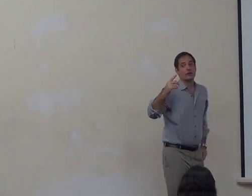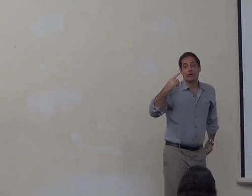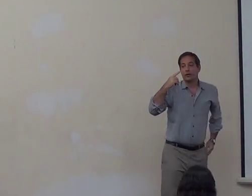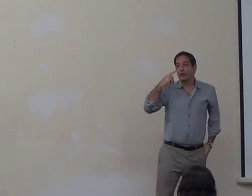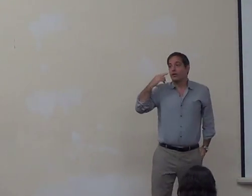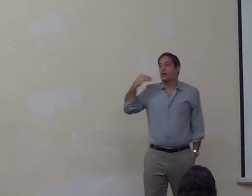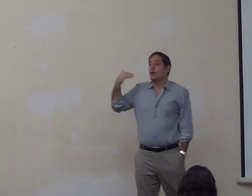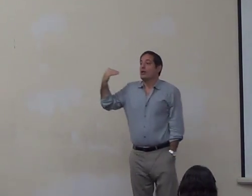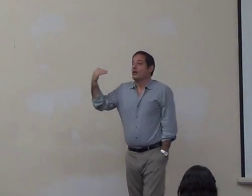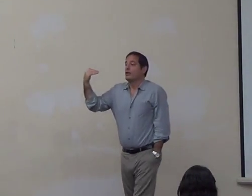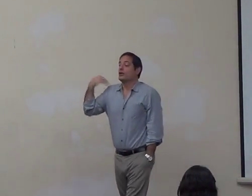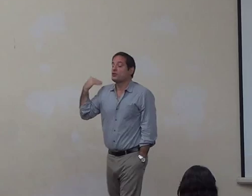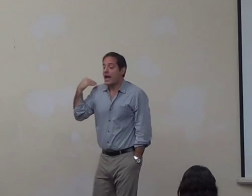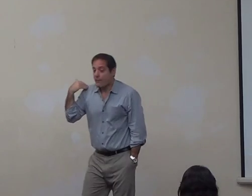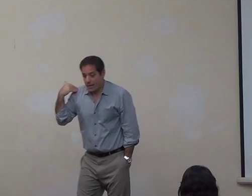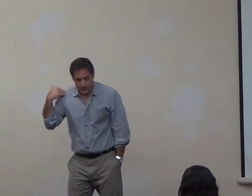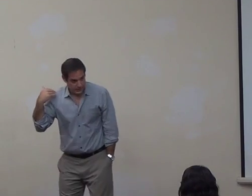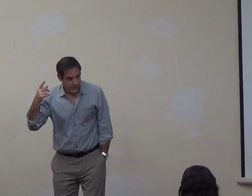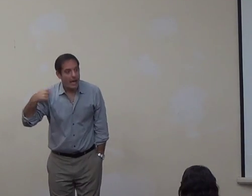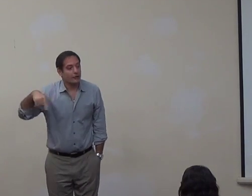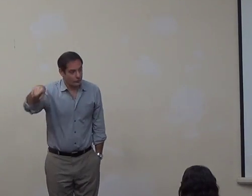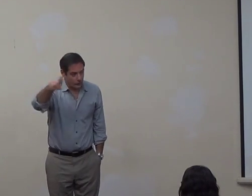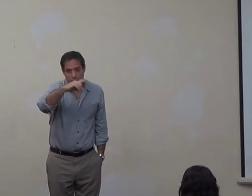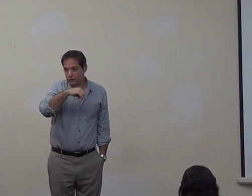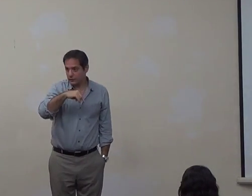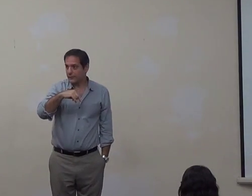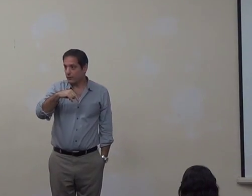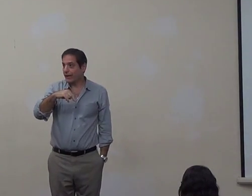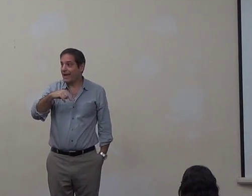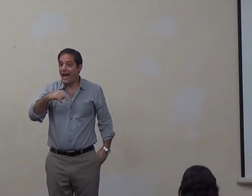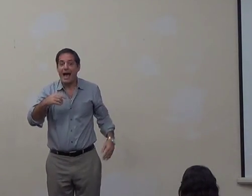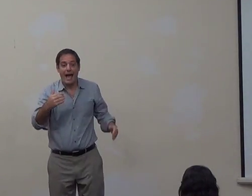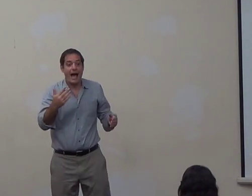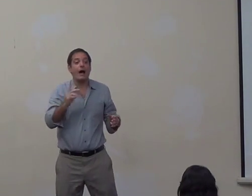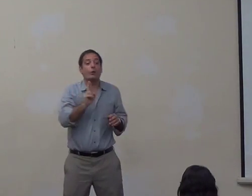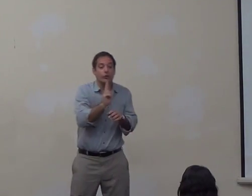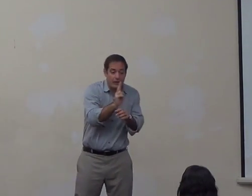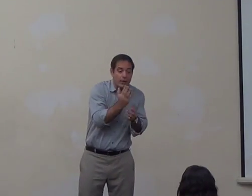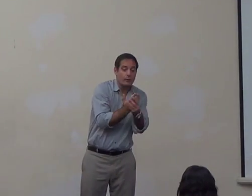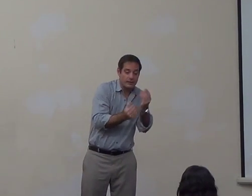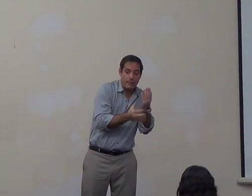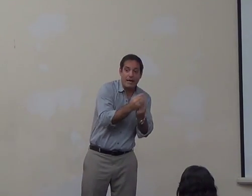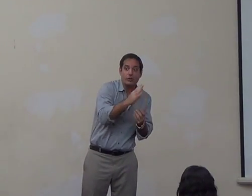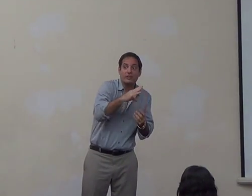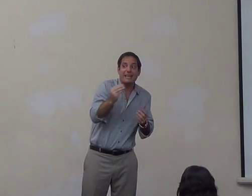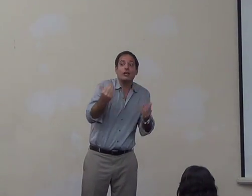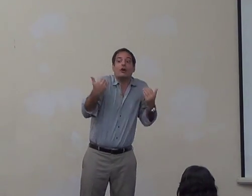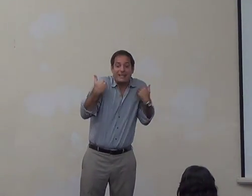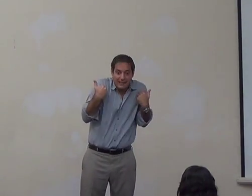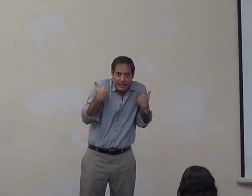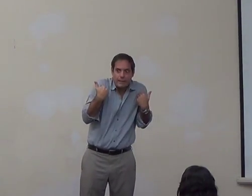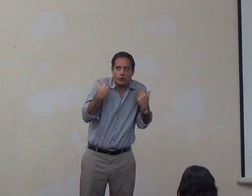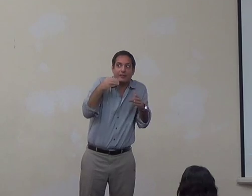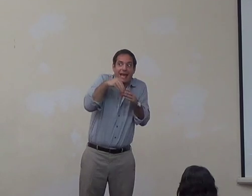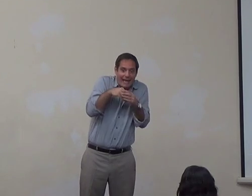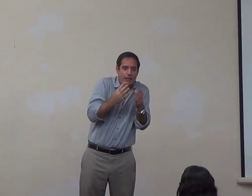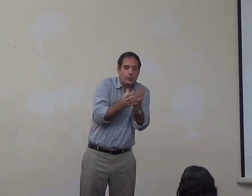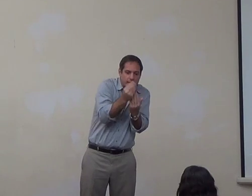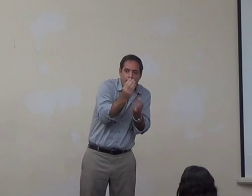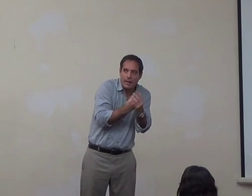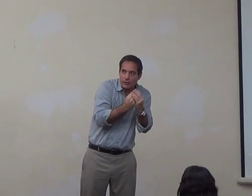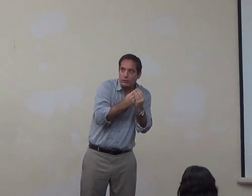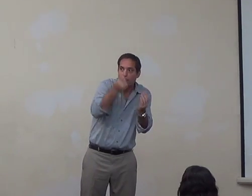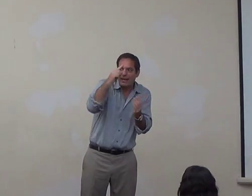Dios nos llama a nosotros, ¿ok? A usar nuestras manos y lo que tenemos